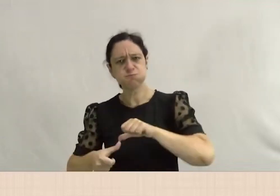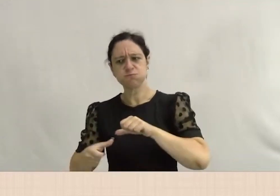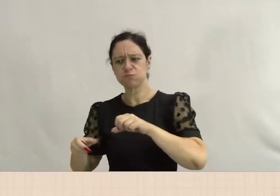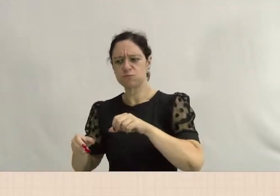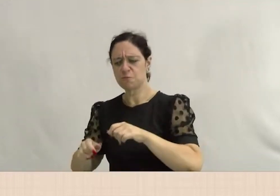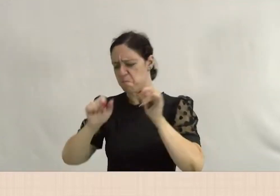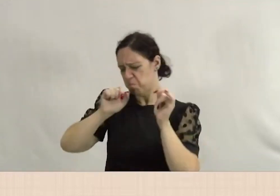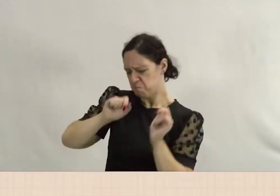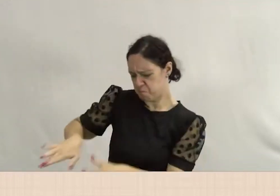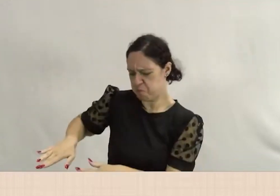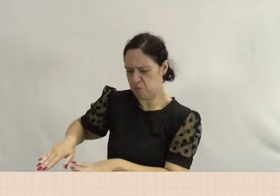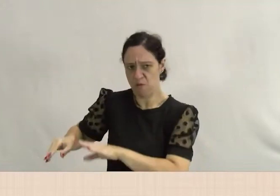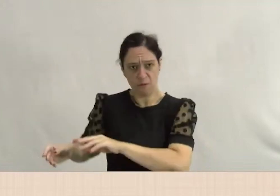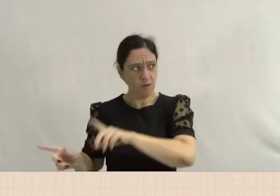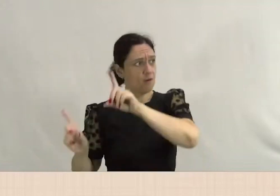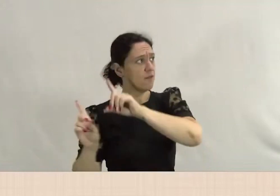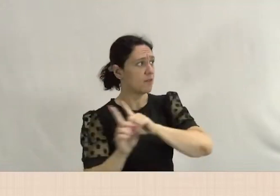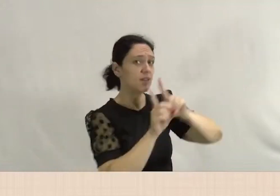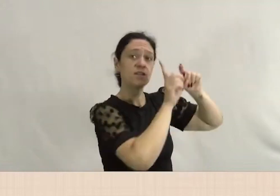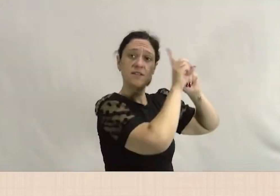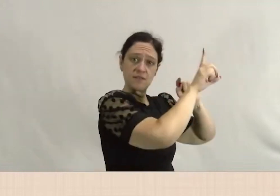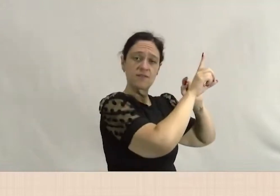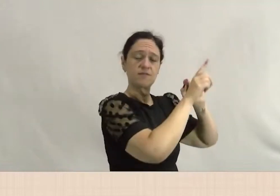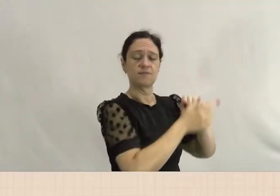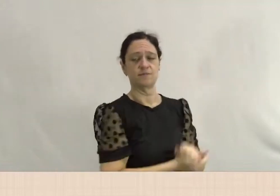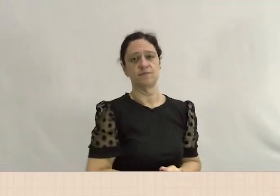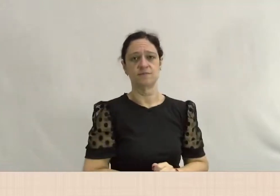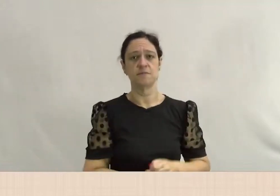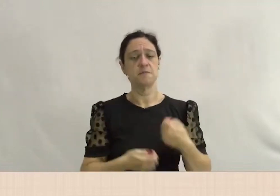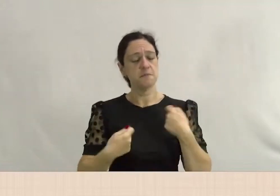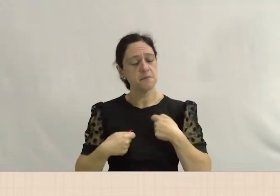até disposicionalmente precisamos mudar de reino.